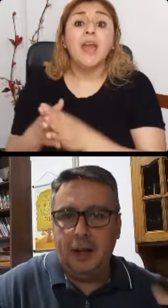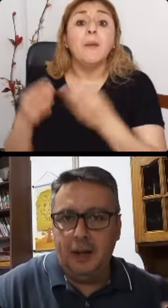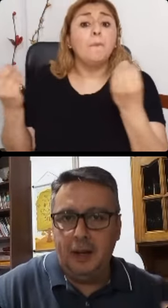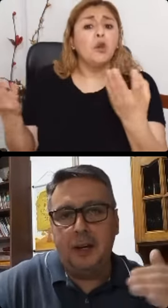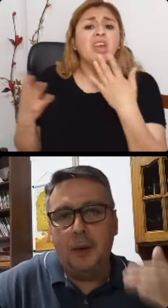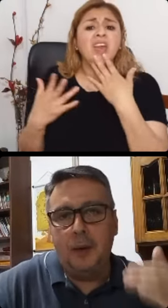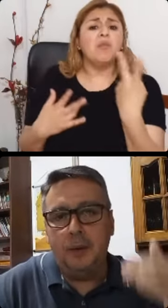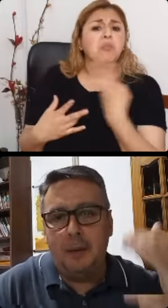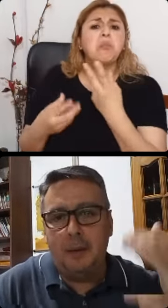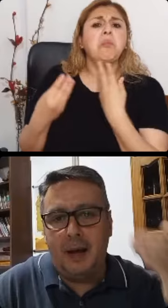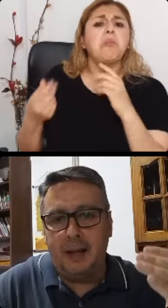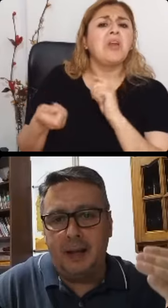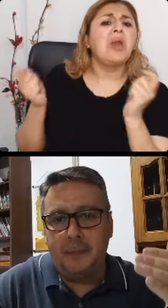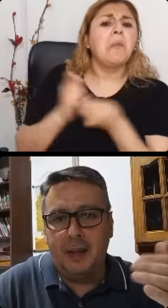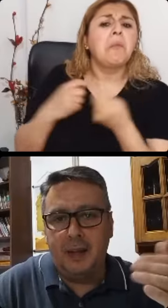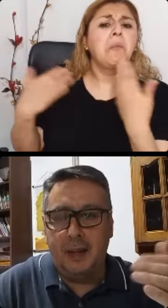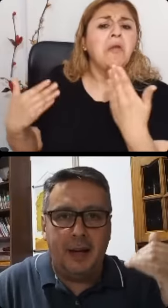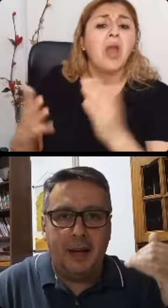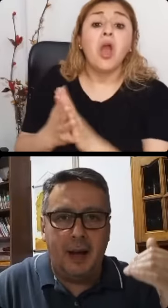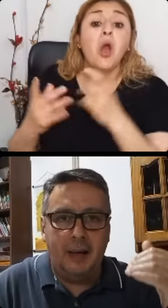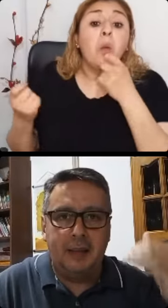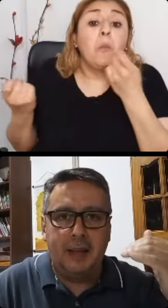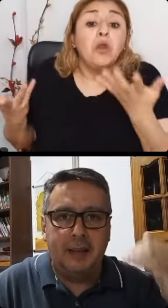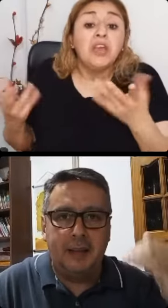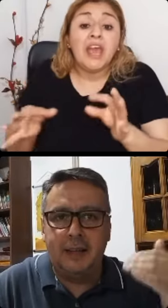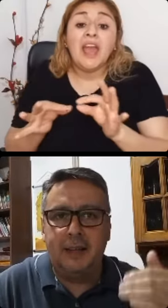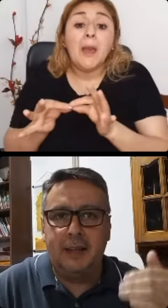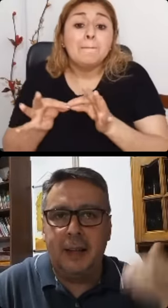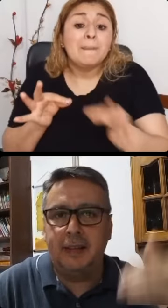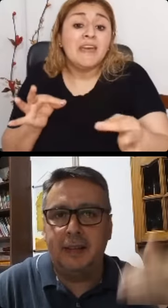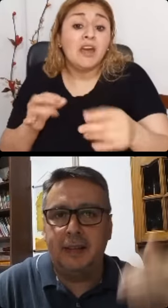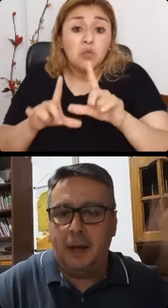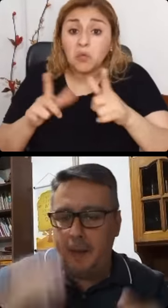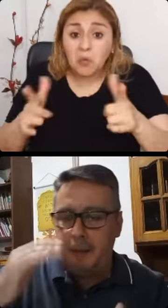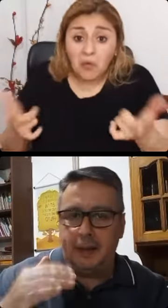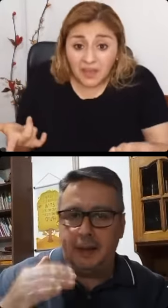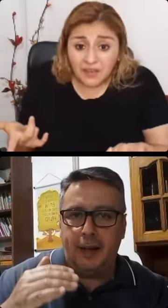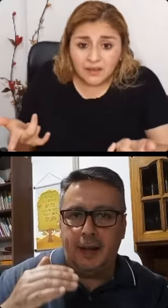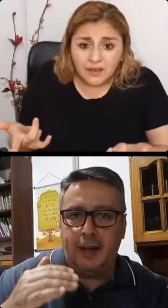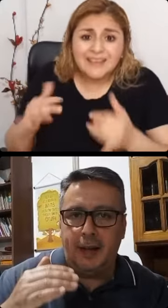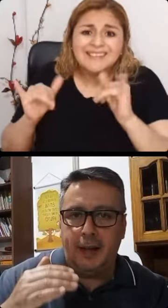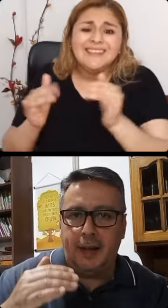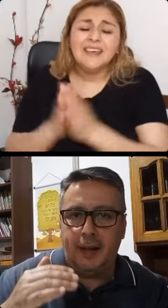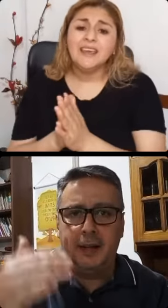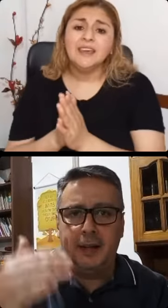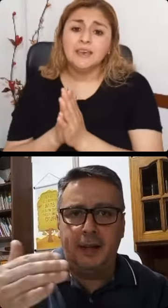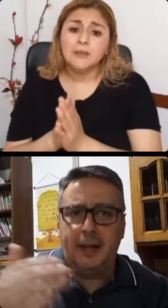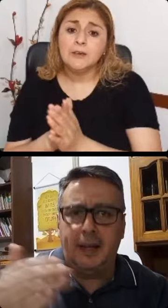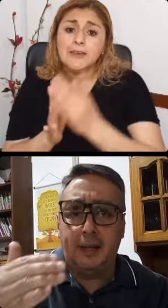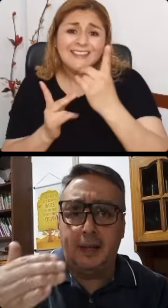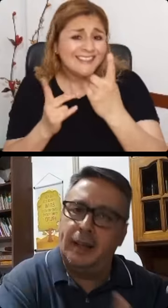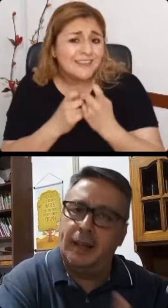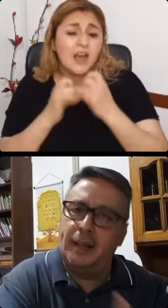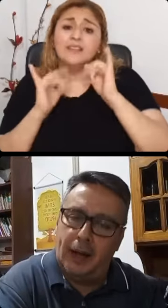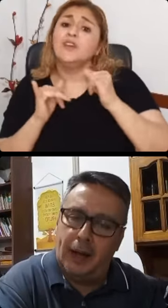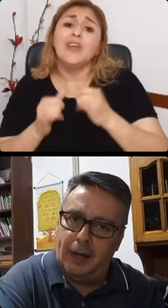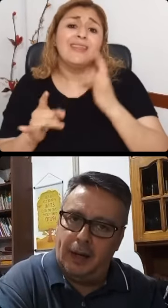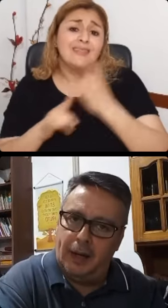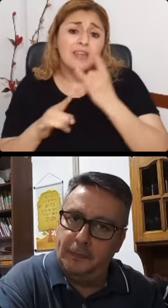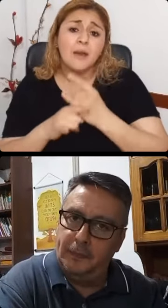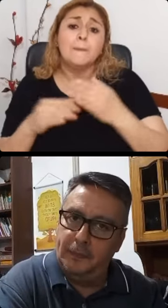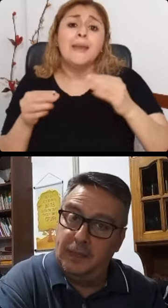entonces no hay una marca para establecer qué está a partir de acá qué está bien a partir de acá qué está